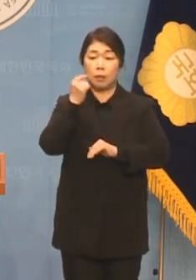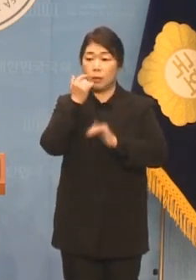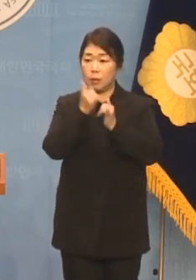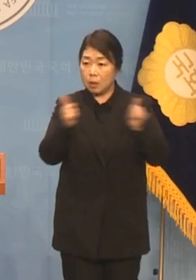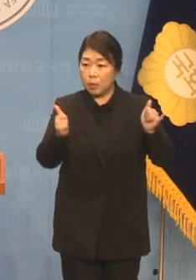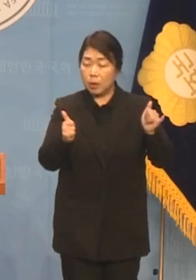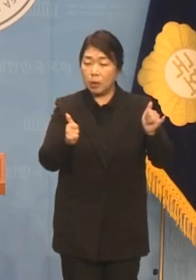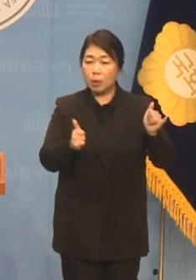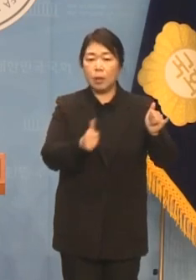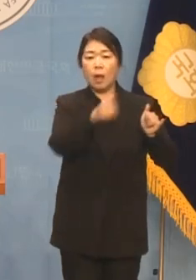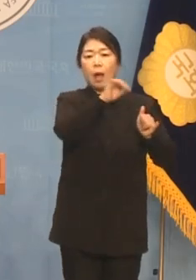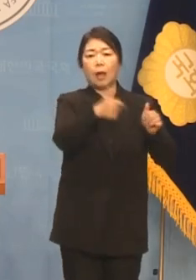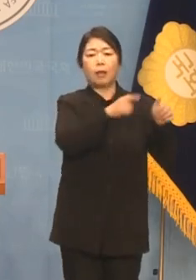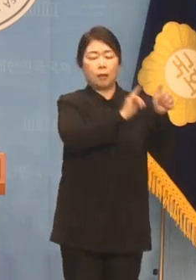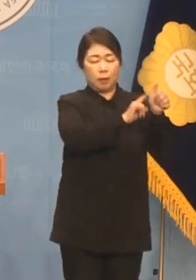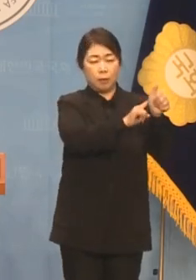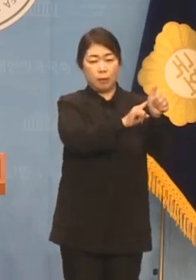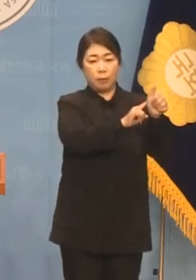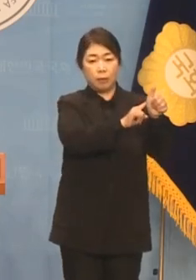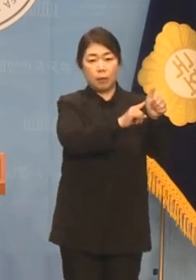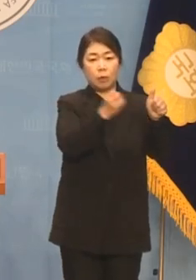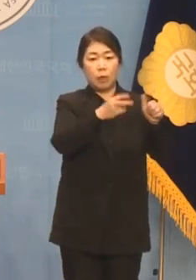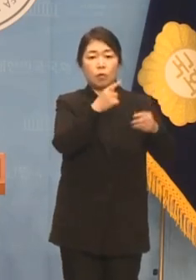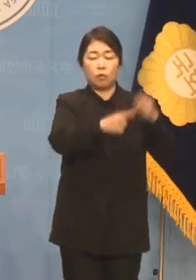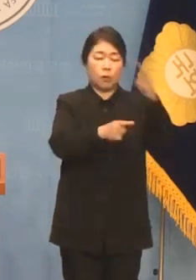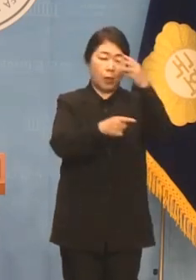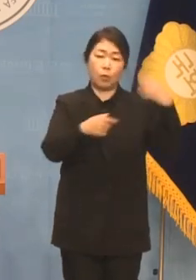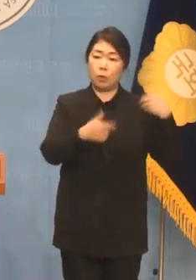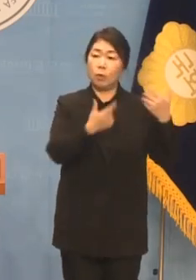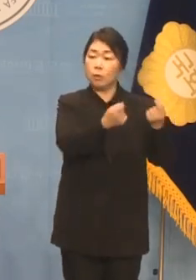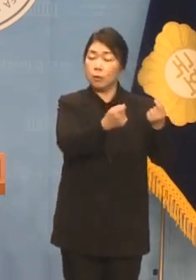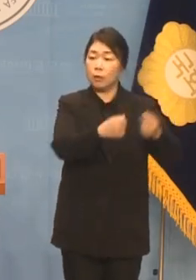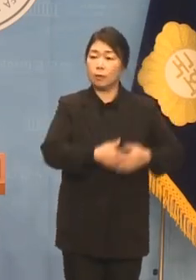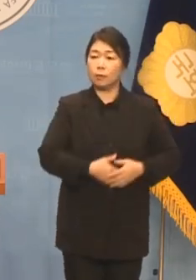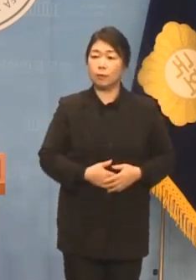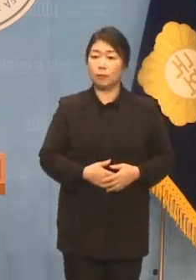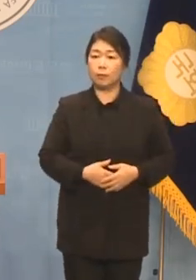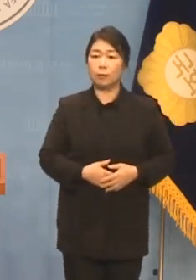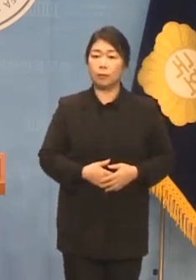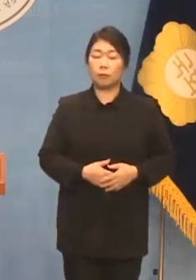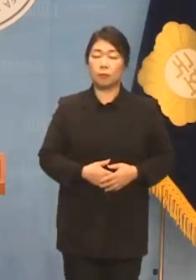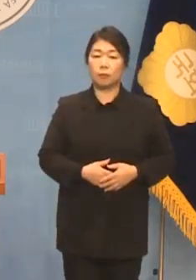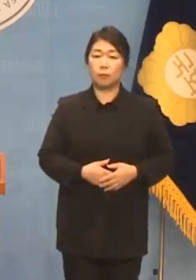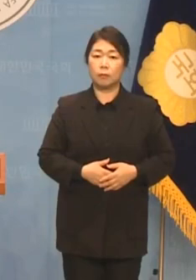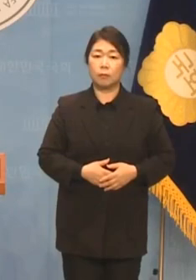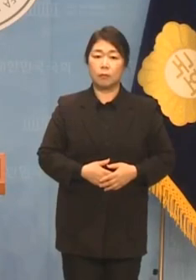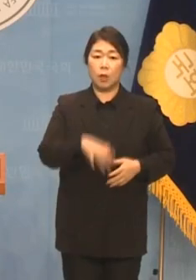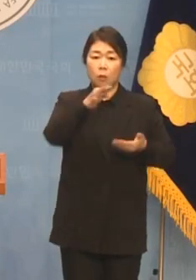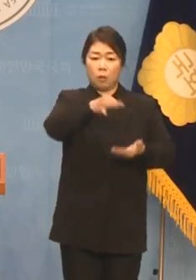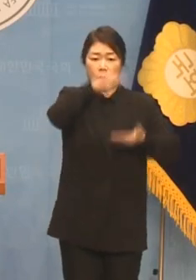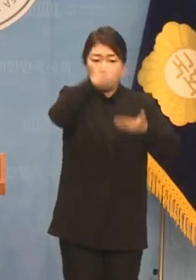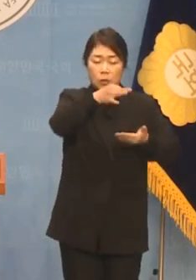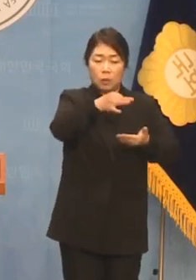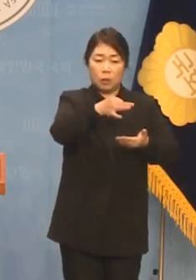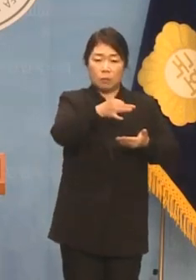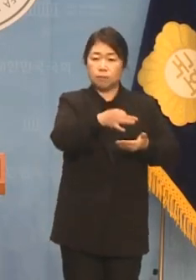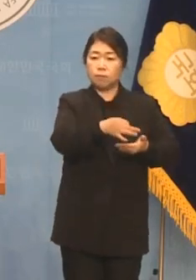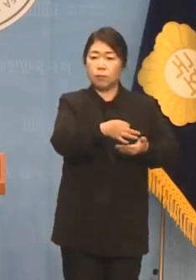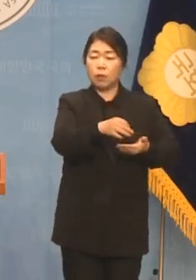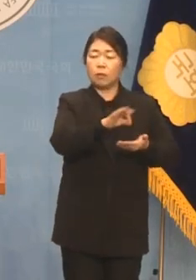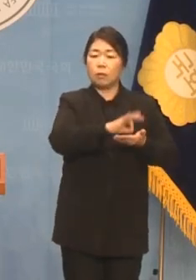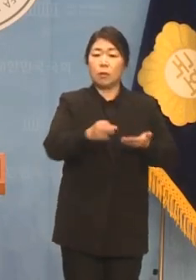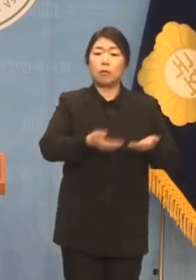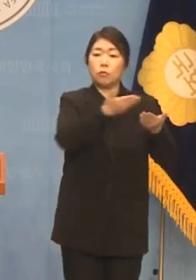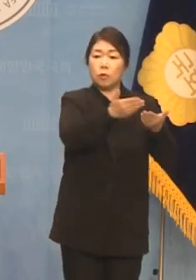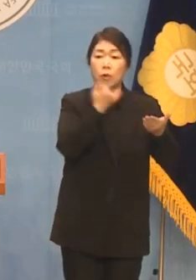국민의 힘 한동은 비대위원장이 윤석열 대통령입니다 돈 쌓아 놓고 사는 이들에게 더 퍼 주는